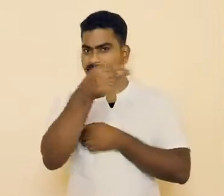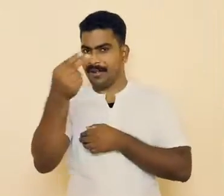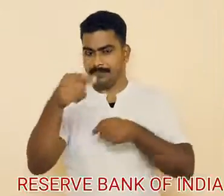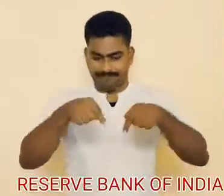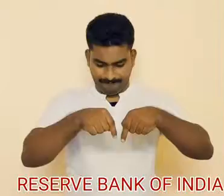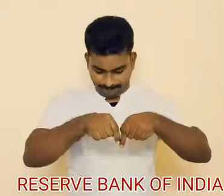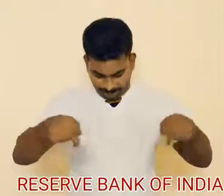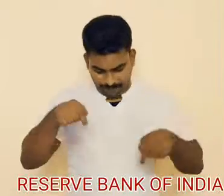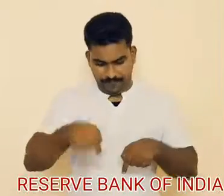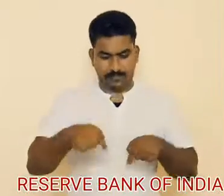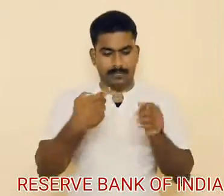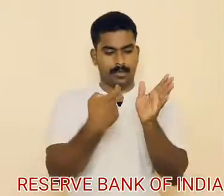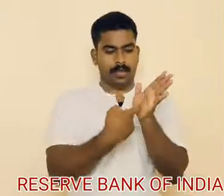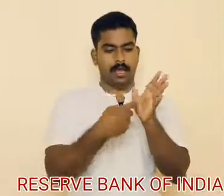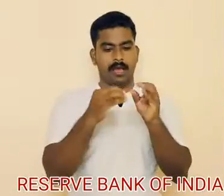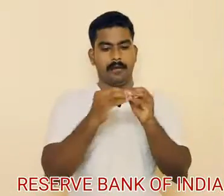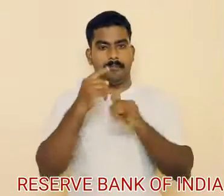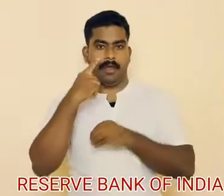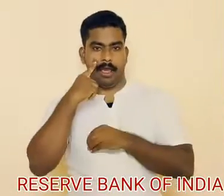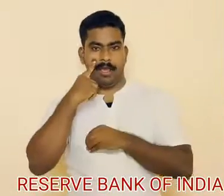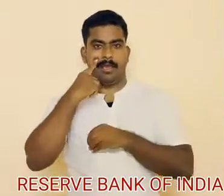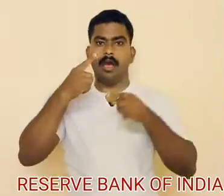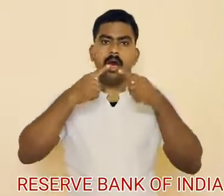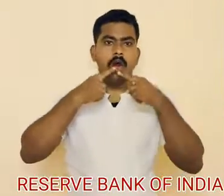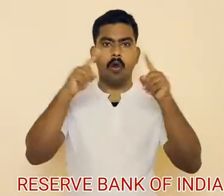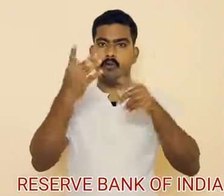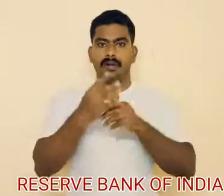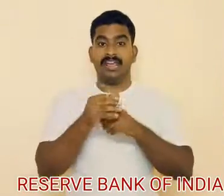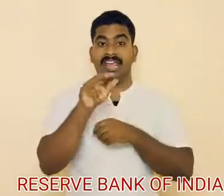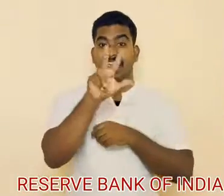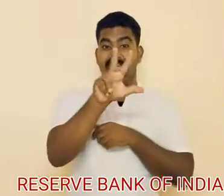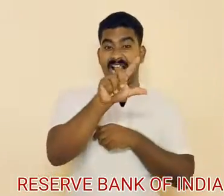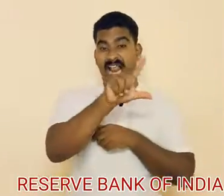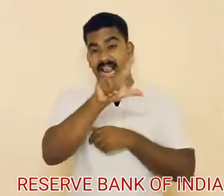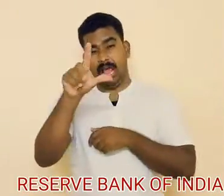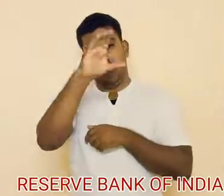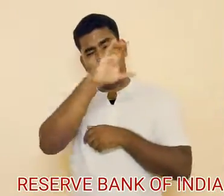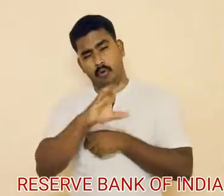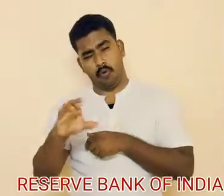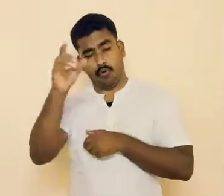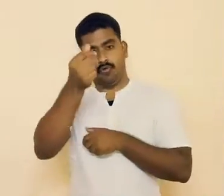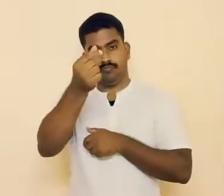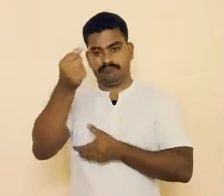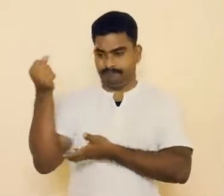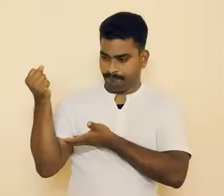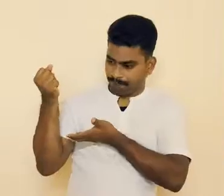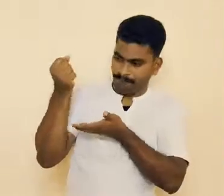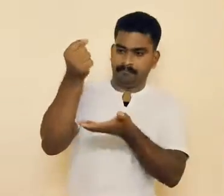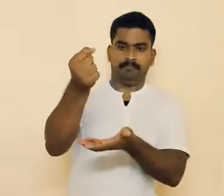രാജ്യത്ത് 8 ലക്ഷം കോടി രൂപയുടെ സാമ്പത്തിക ഉത്തേജക പാക്കേജ് RBI പ്രഖ്യാപിച്ചു.